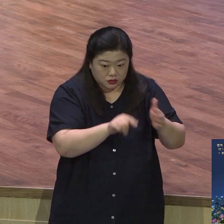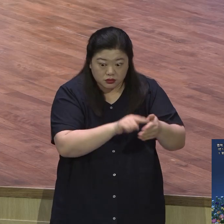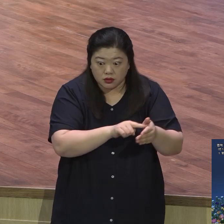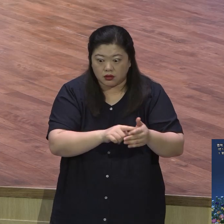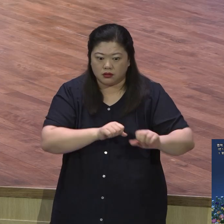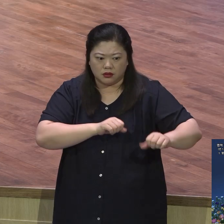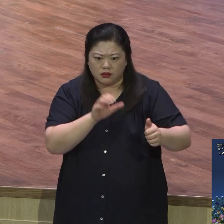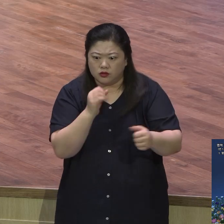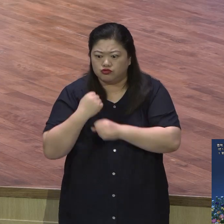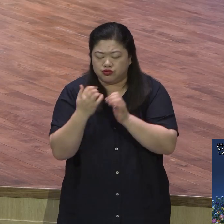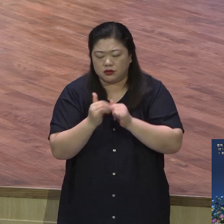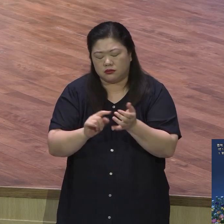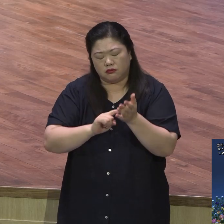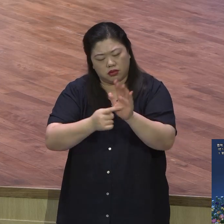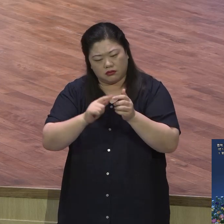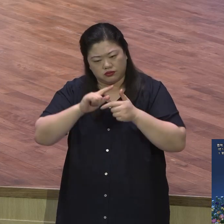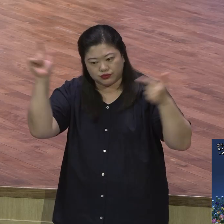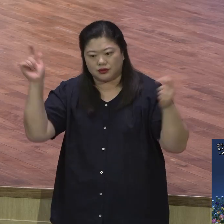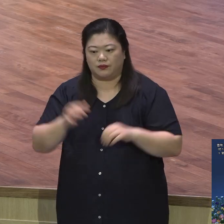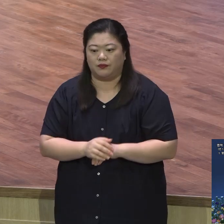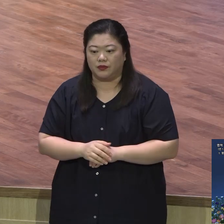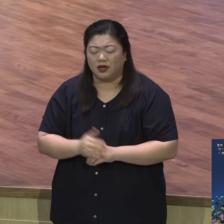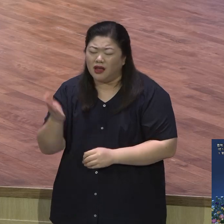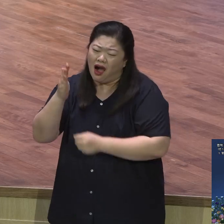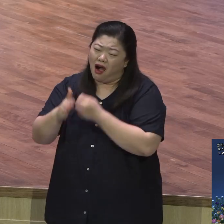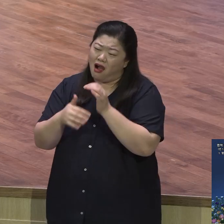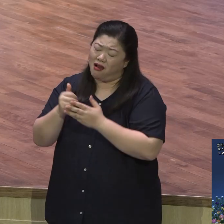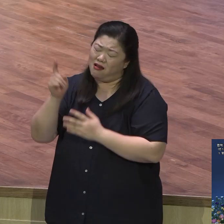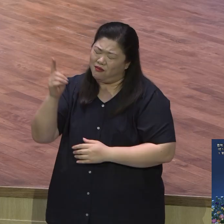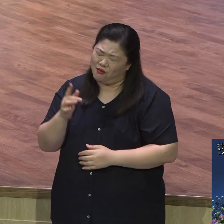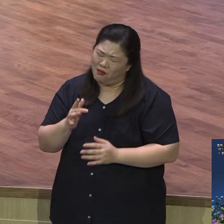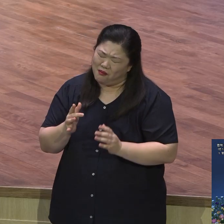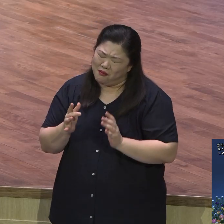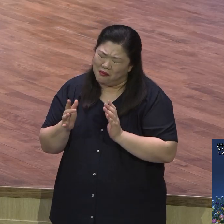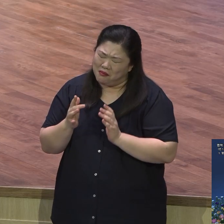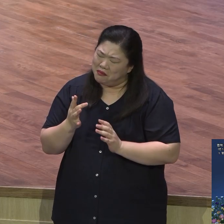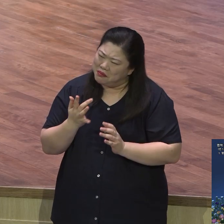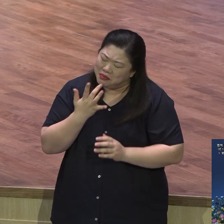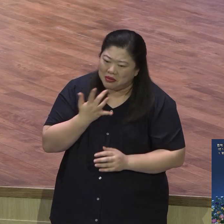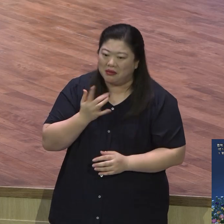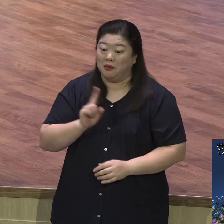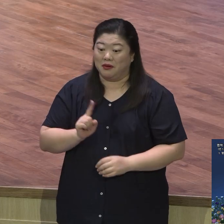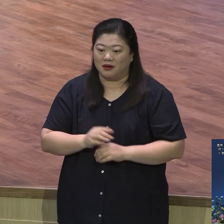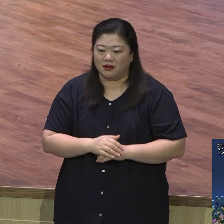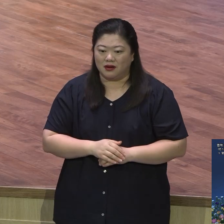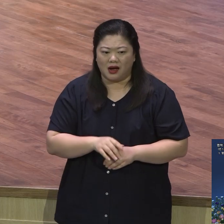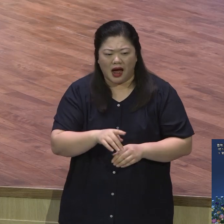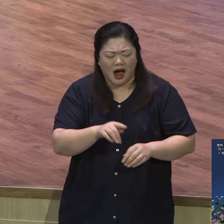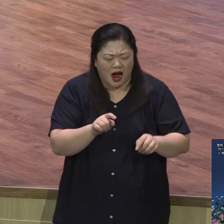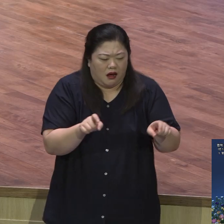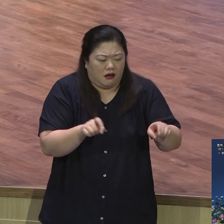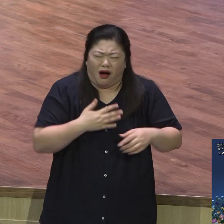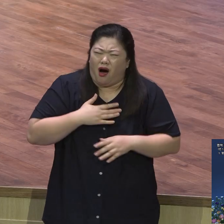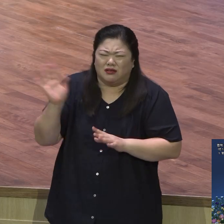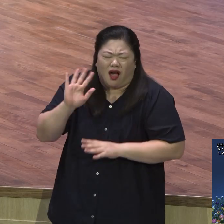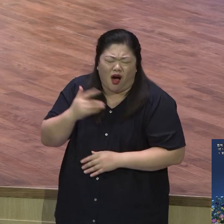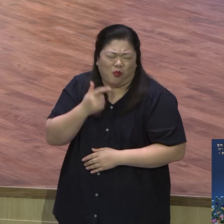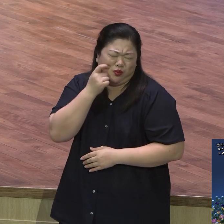하나님은 잘난 사람은 아세요. 꼭 나는 모자라 합니다. 나는 부족합니다. 나는 연약합니다. 벌벌벌벌 뜨는 사람 하나는 꼭 불러서.